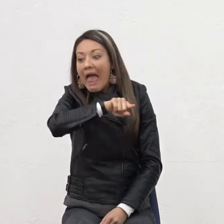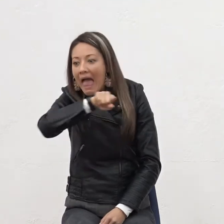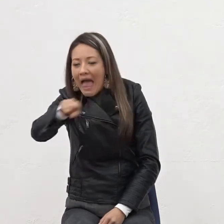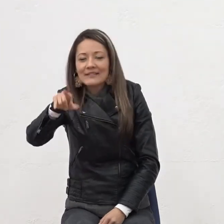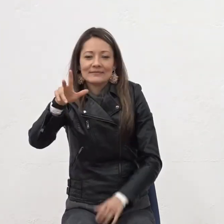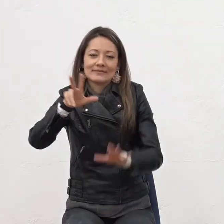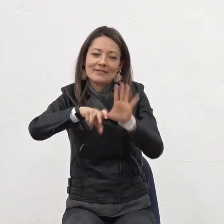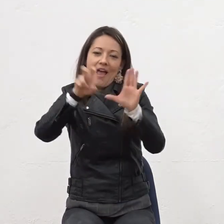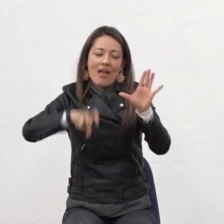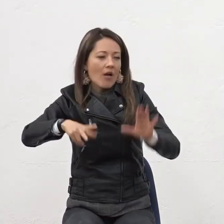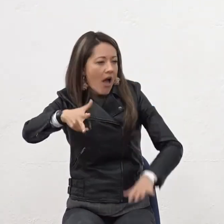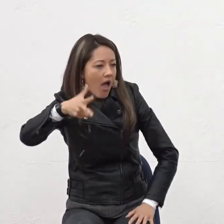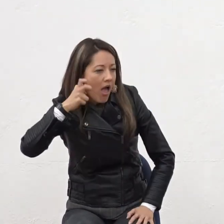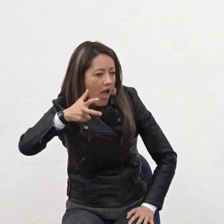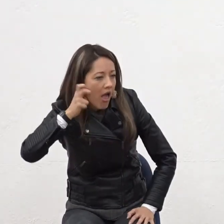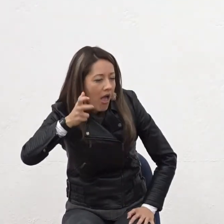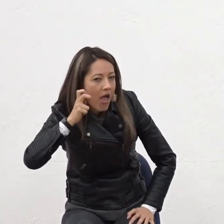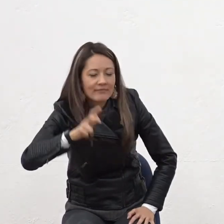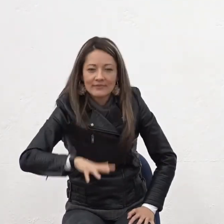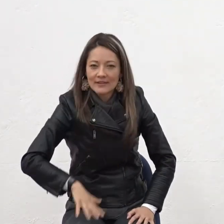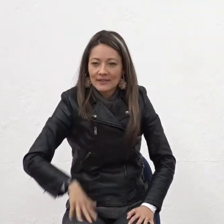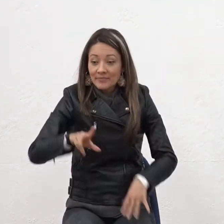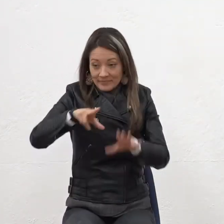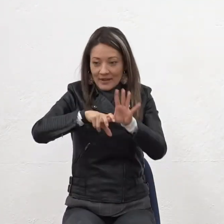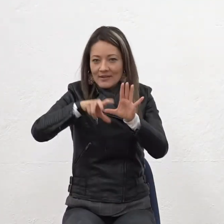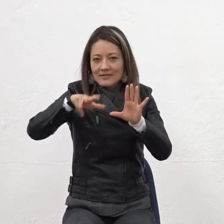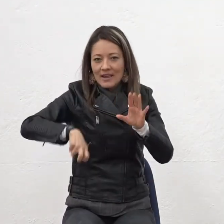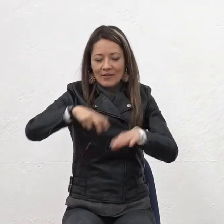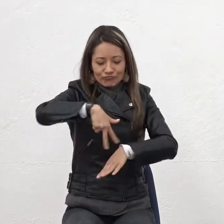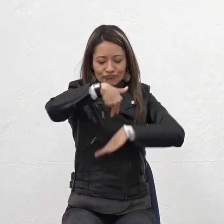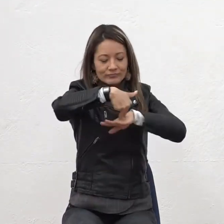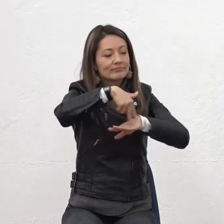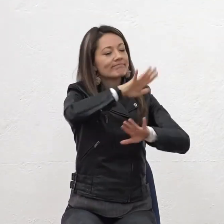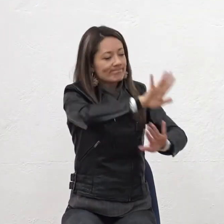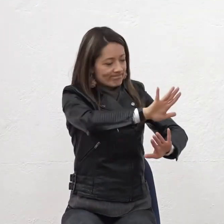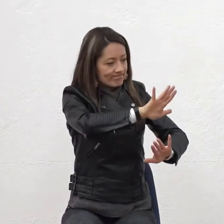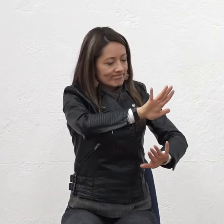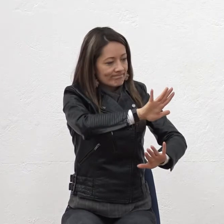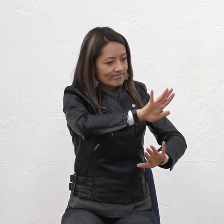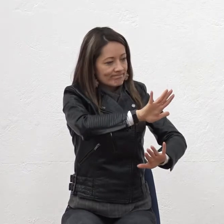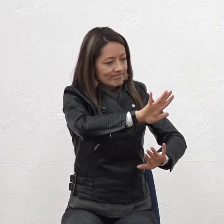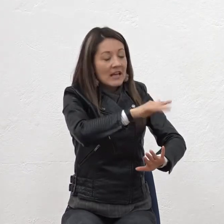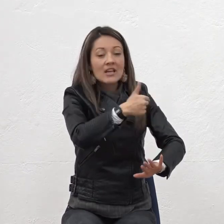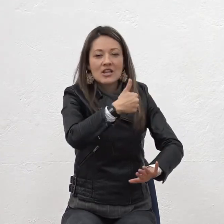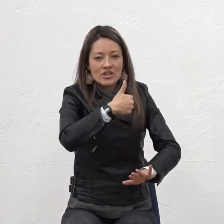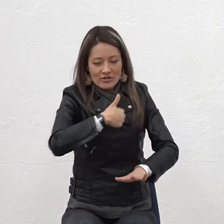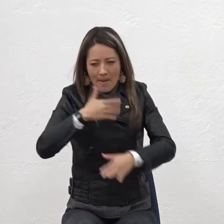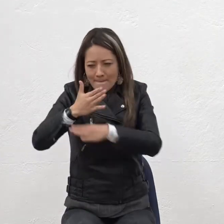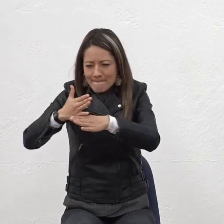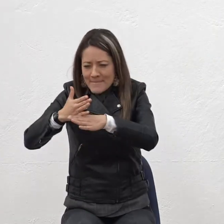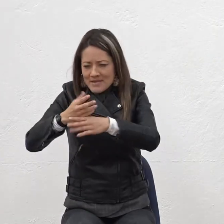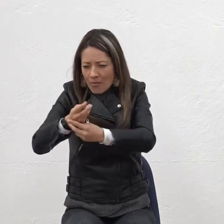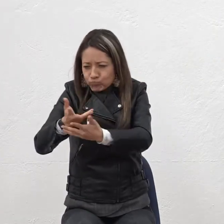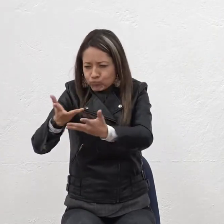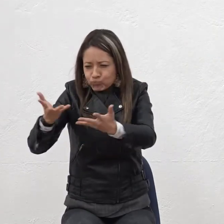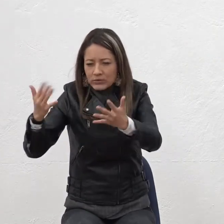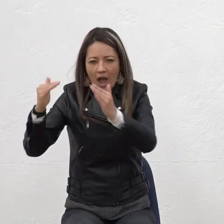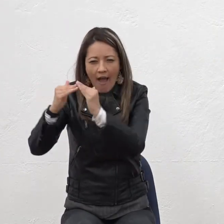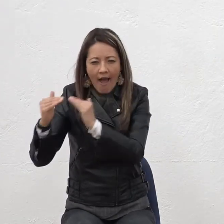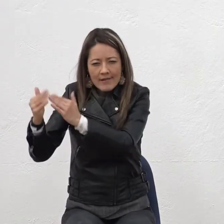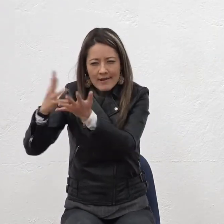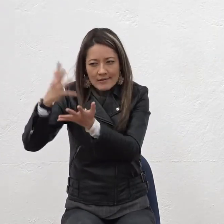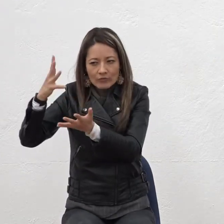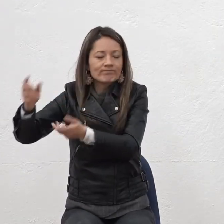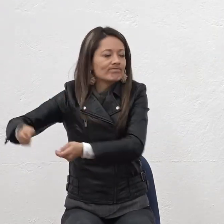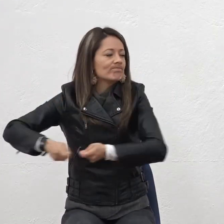Zaqueo. Entonces Zaqueo, puesto en pie, dijo al Señor: he aquí, el Señor, la mitad de mis bienes doy a los pobres, y si en